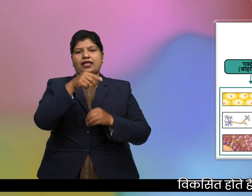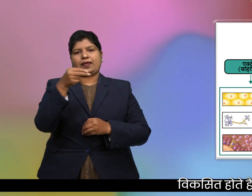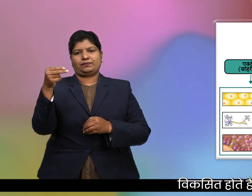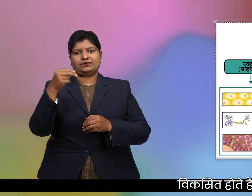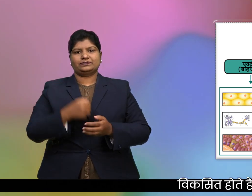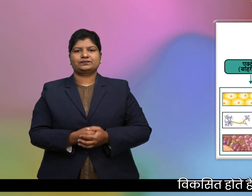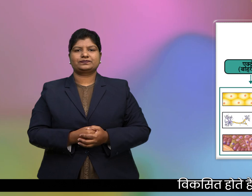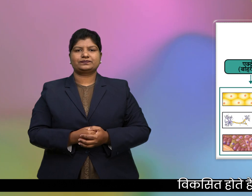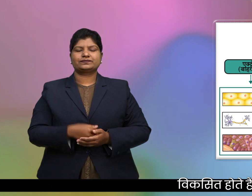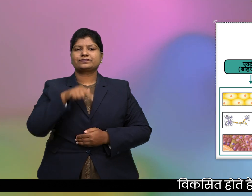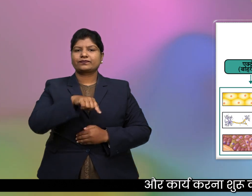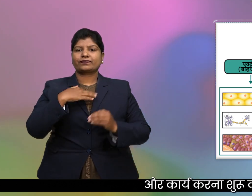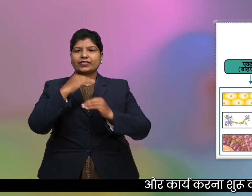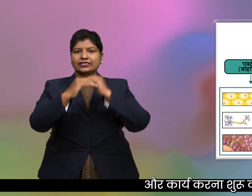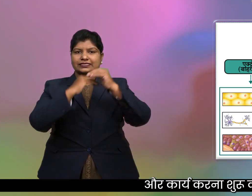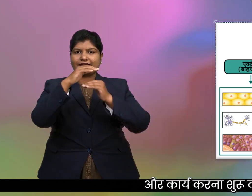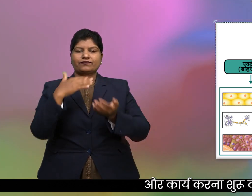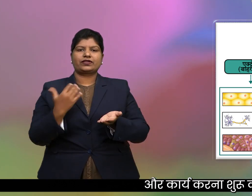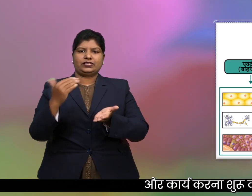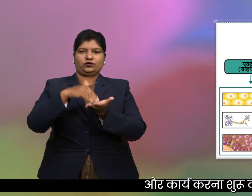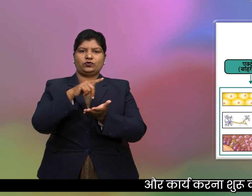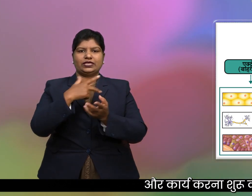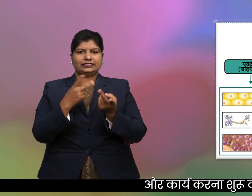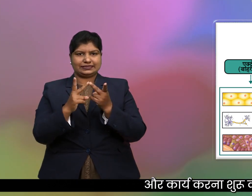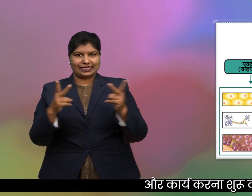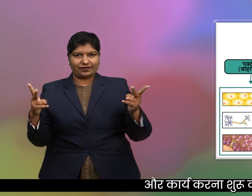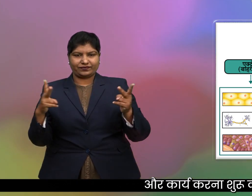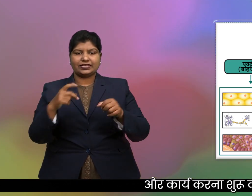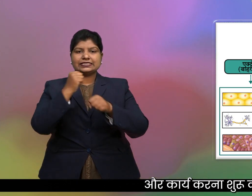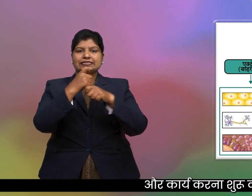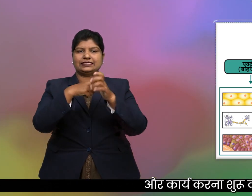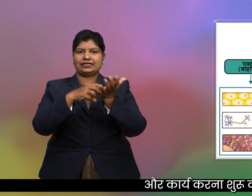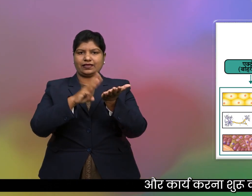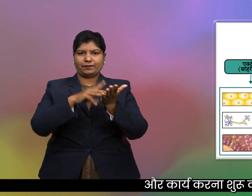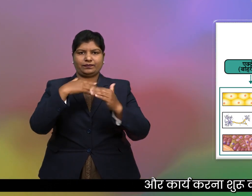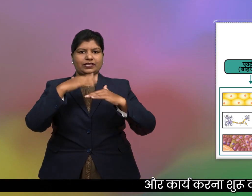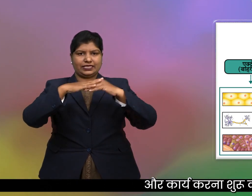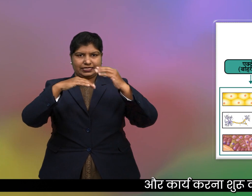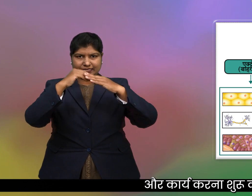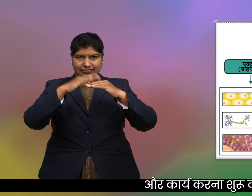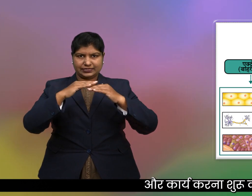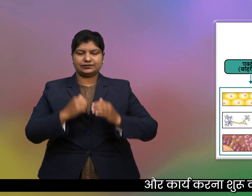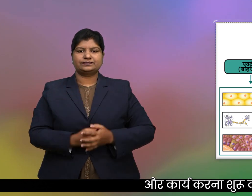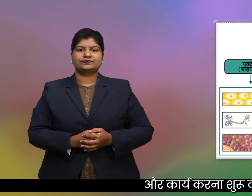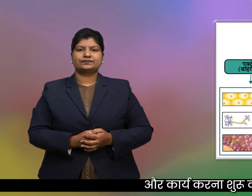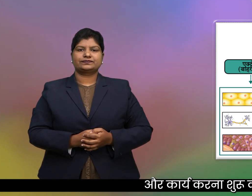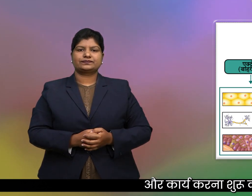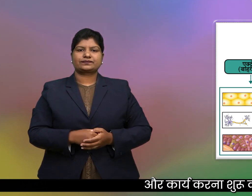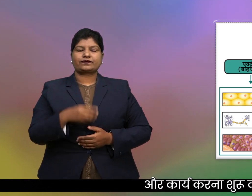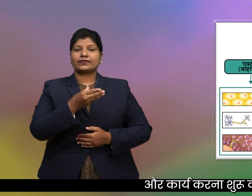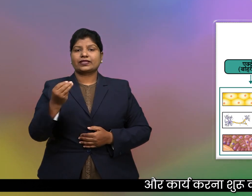विकसित होते हैं और कार्य करना शुरू करते हैं।